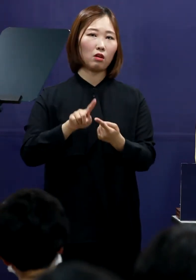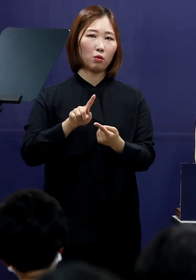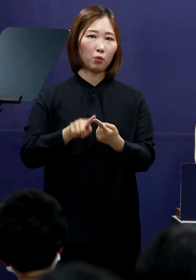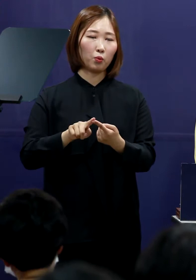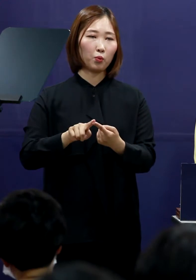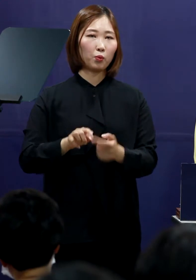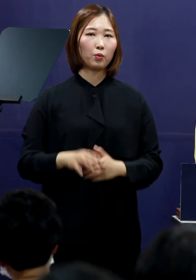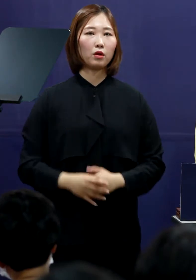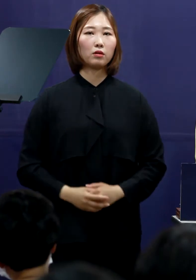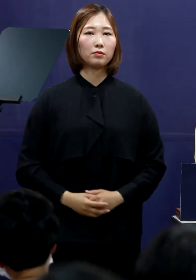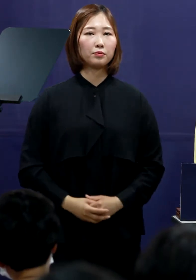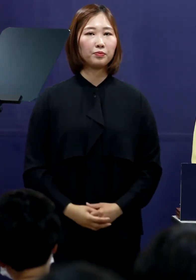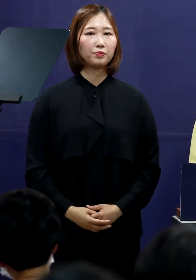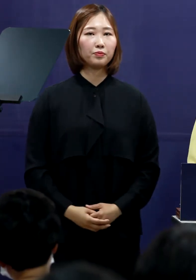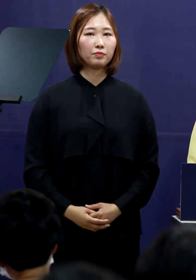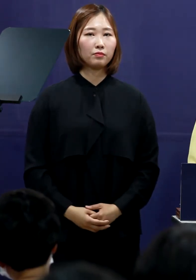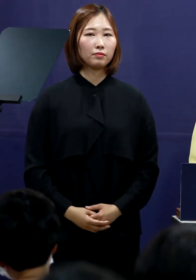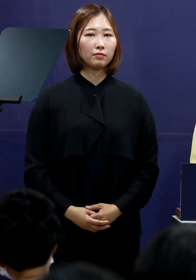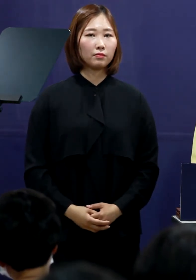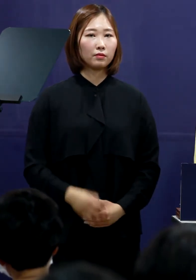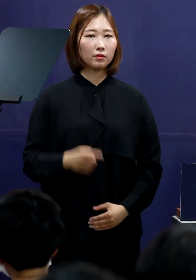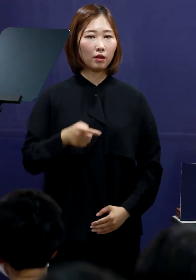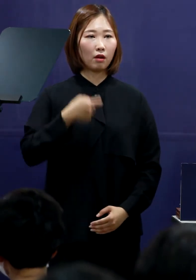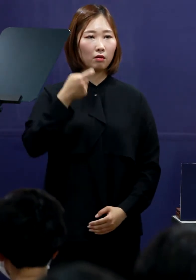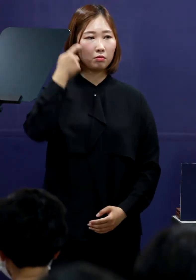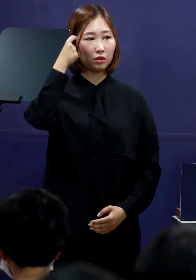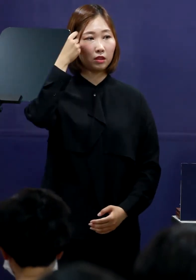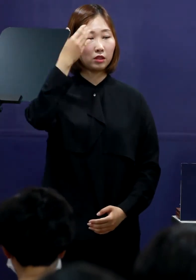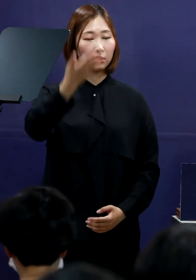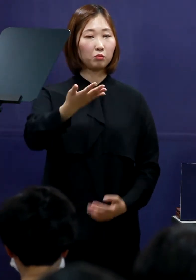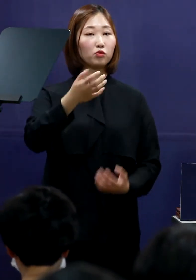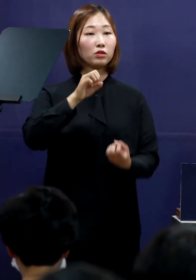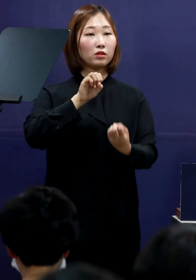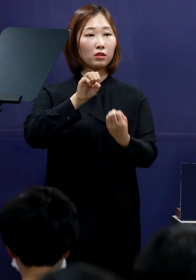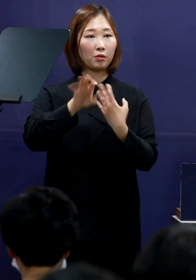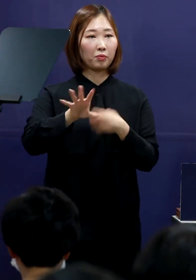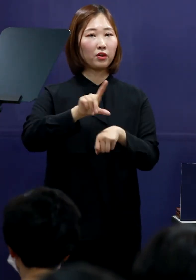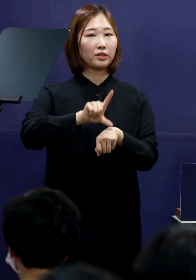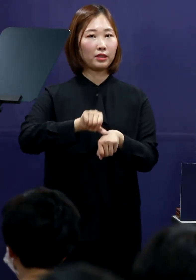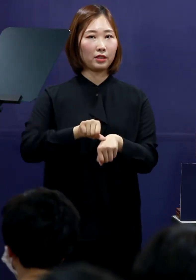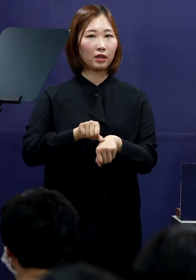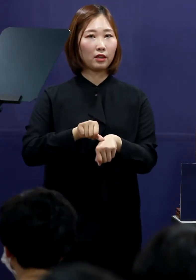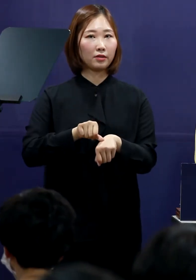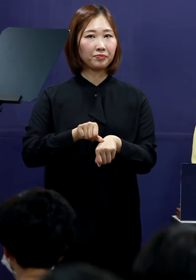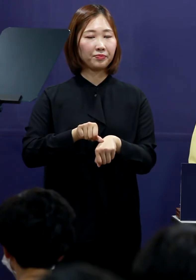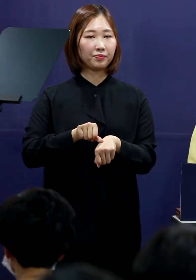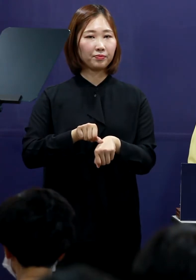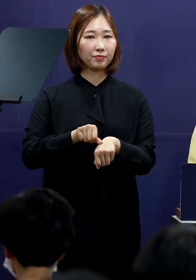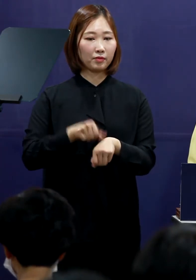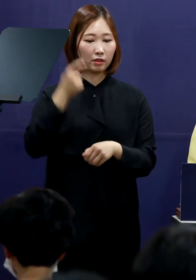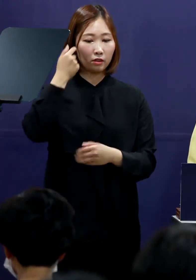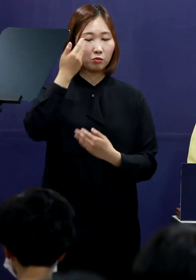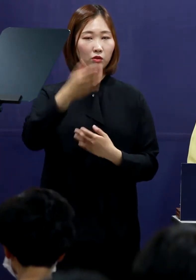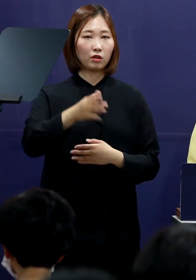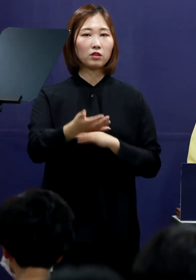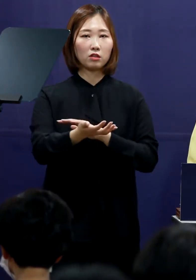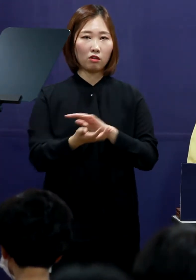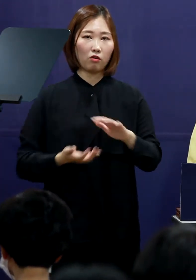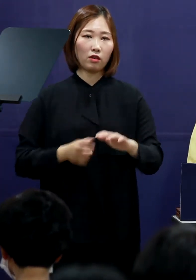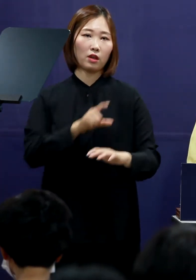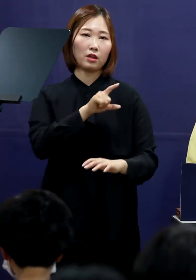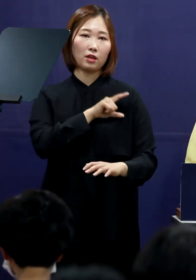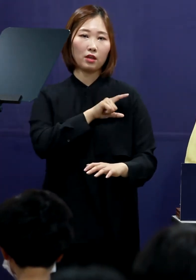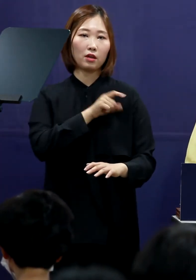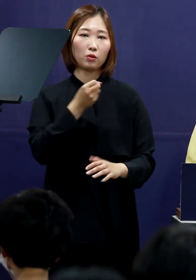드리겠습니다. 이어서 질의답변 시간을 갖도록 하겠습니다. 질의하시기 전 성함과 언론사 이름을 말씀해